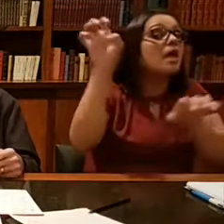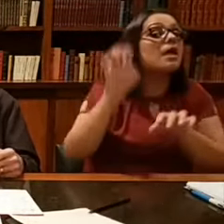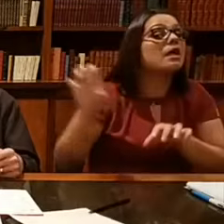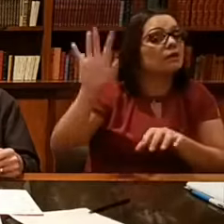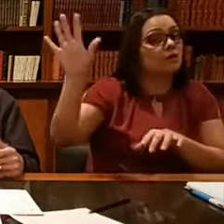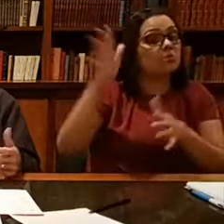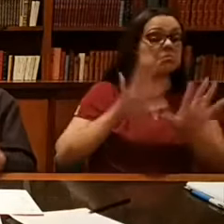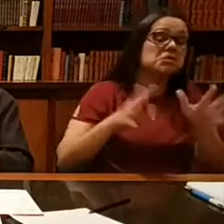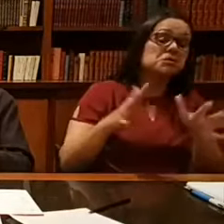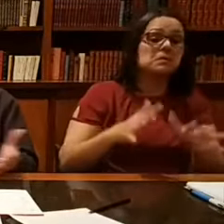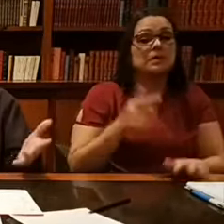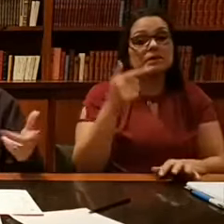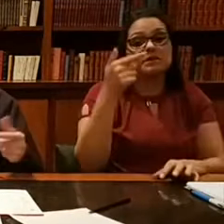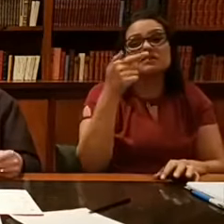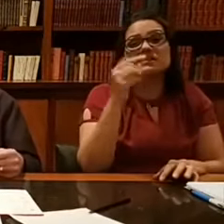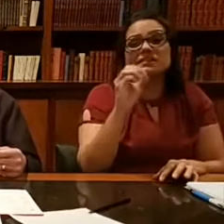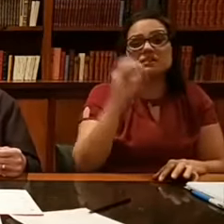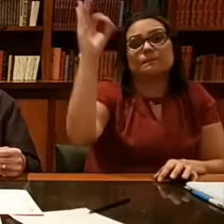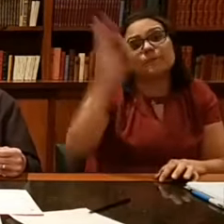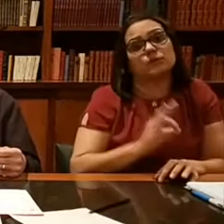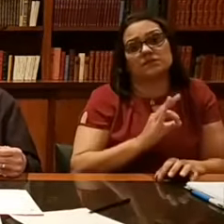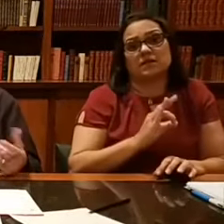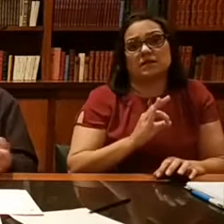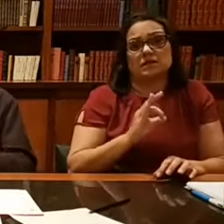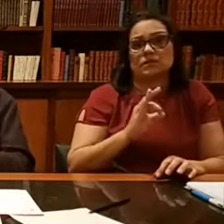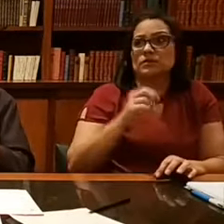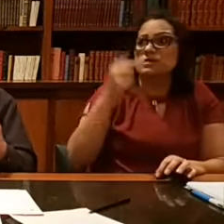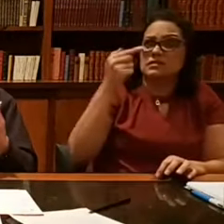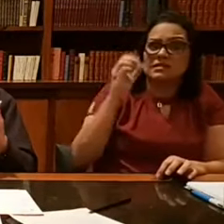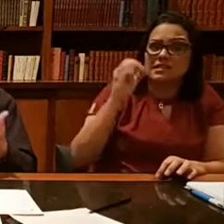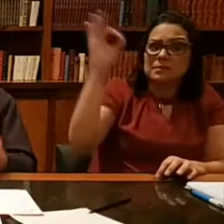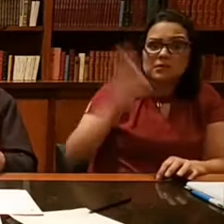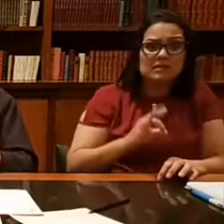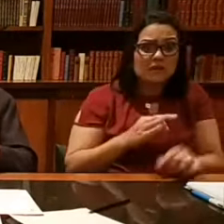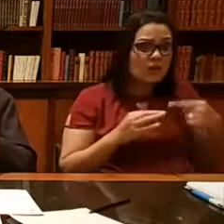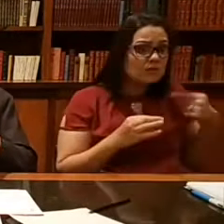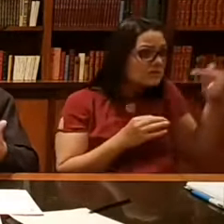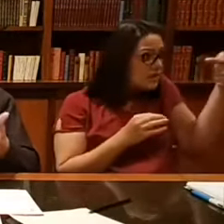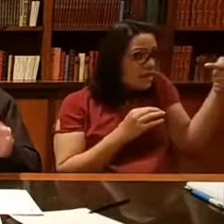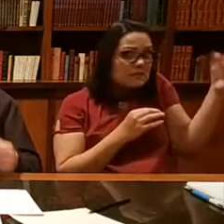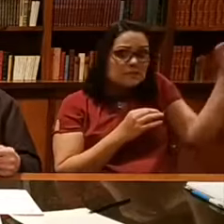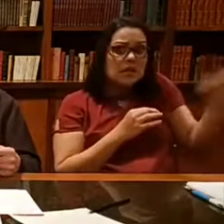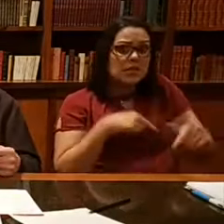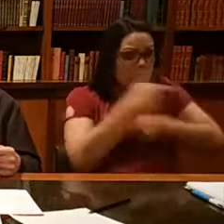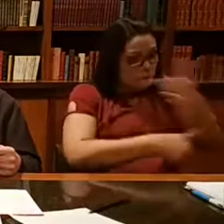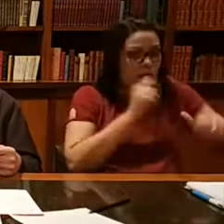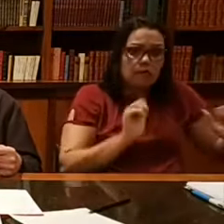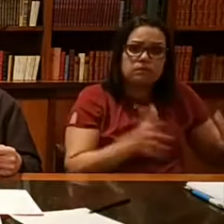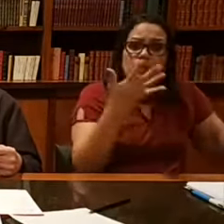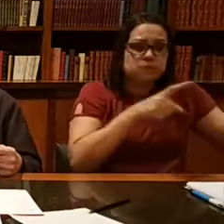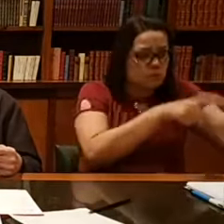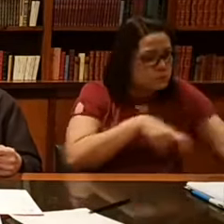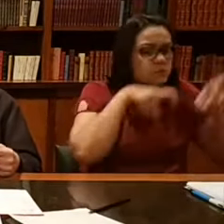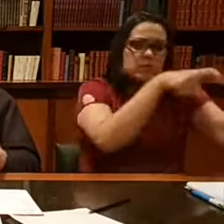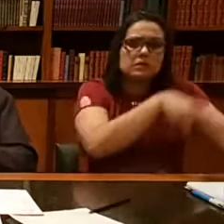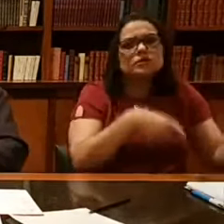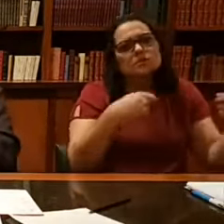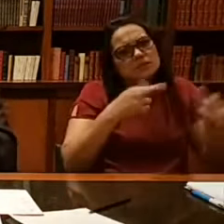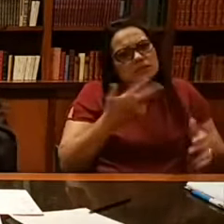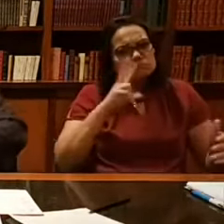muitos ocupam próximo a 70%. E agora a nossa produtividade é enorme. É um trabalho que tem que ser